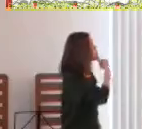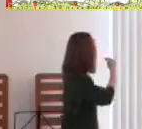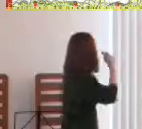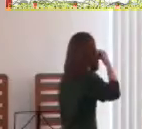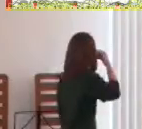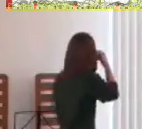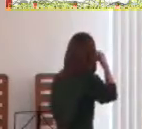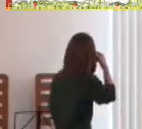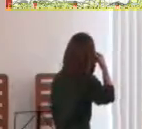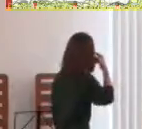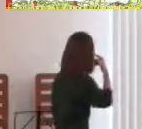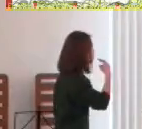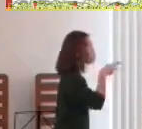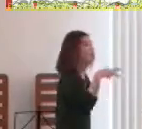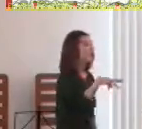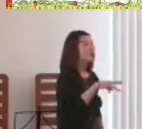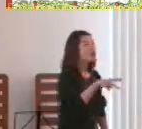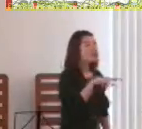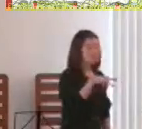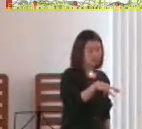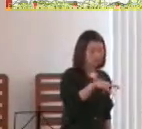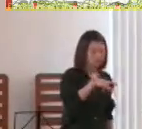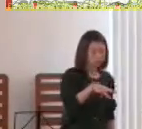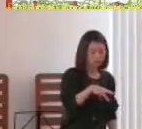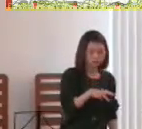イ福音書の1章に出てくる、